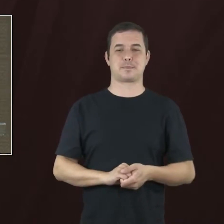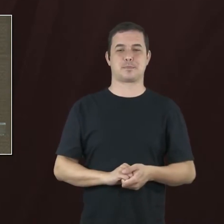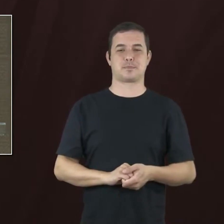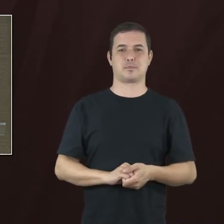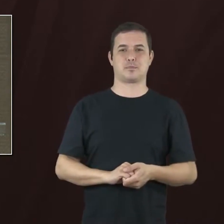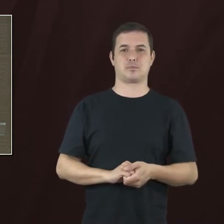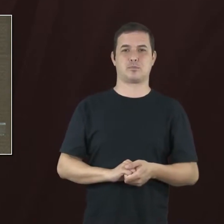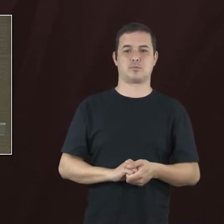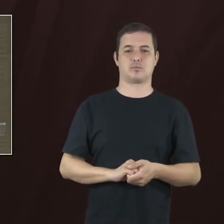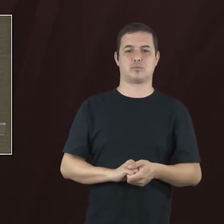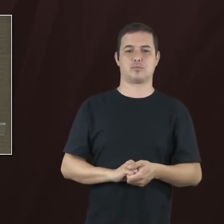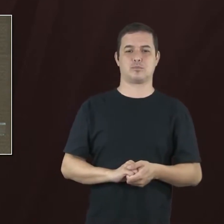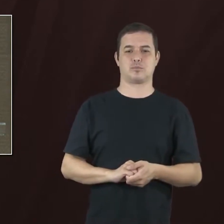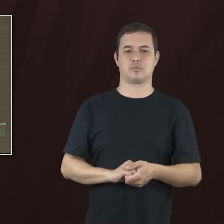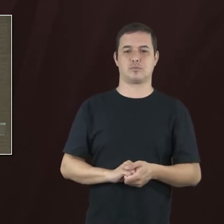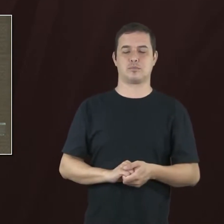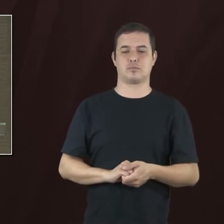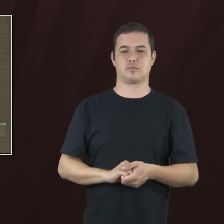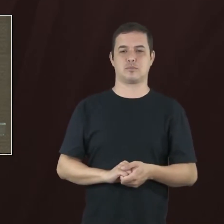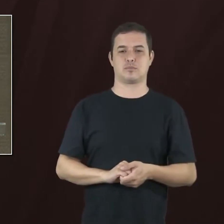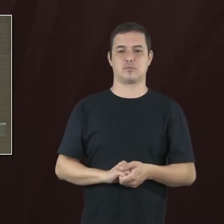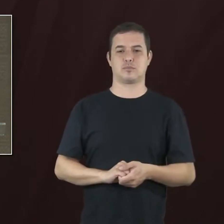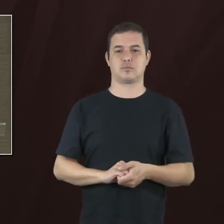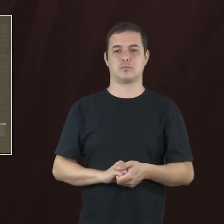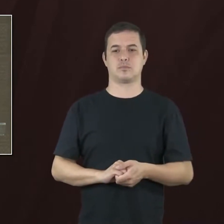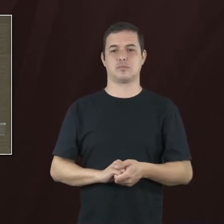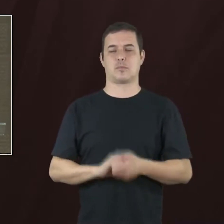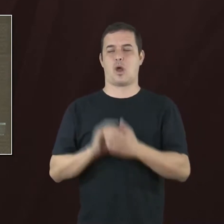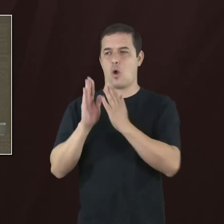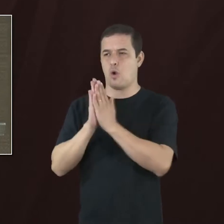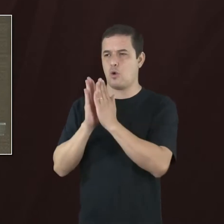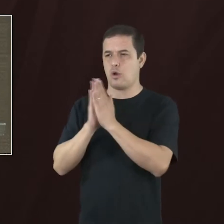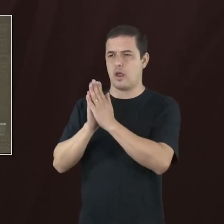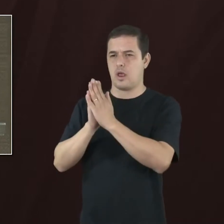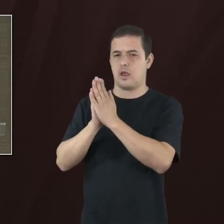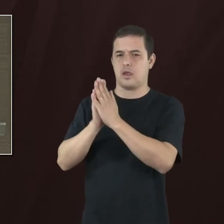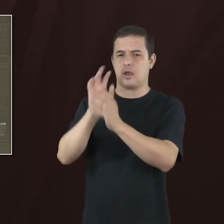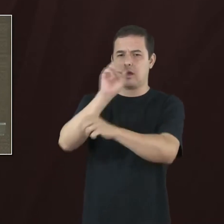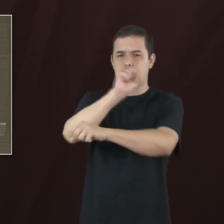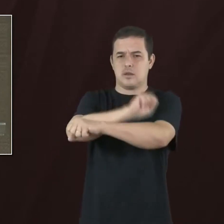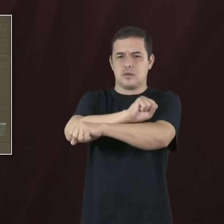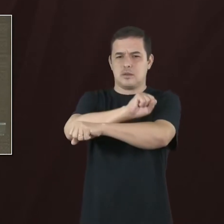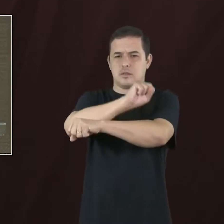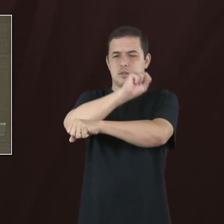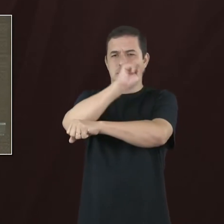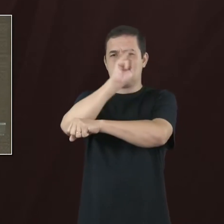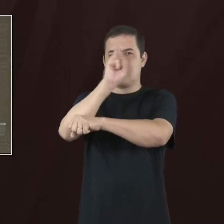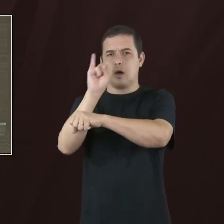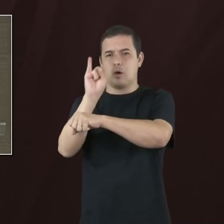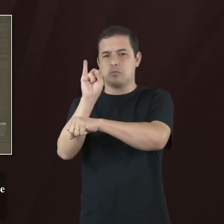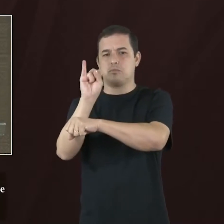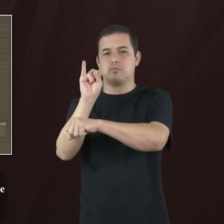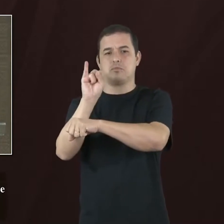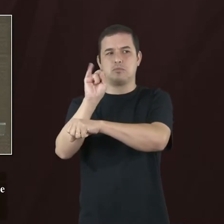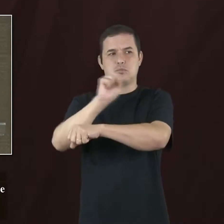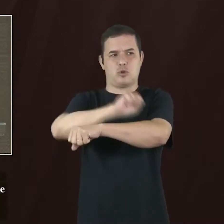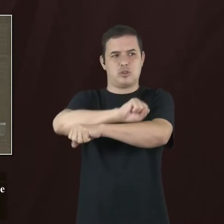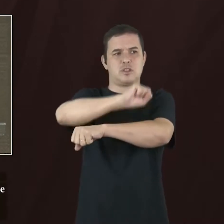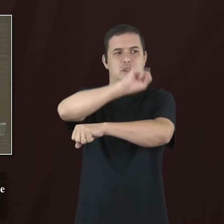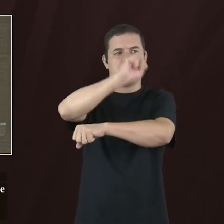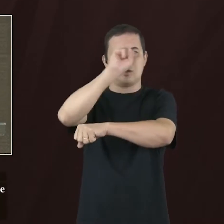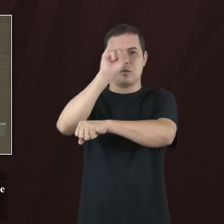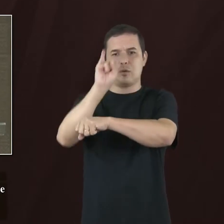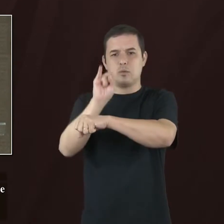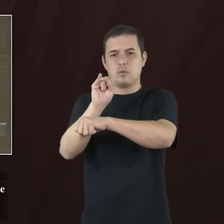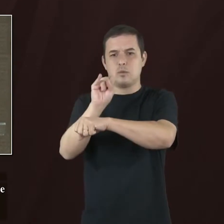Olhei e eis o Cordeiro em pé sobre o monte Sião, e com ele 144.000, tendo